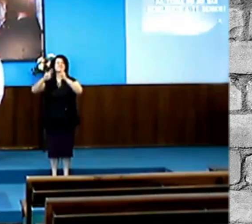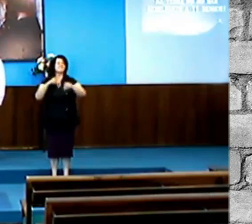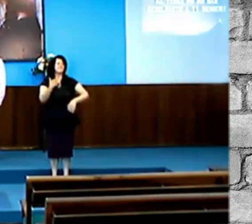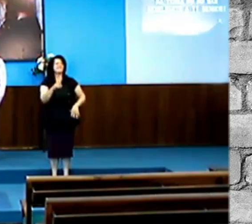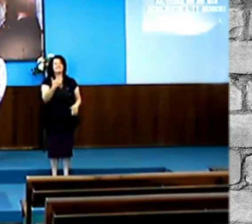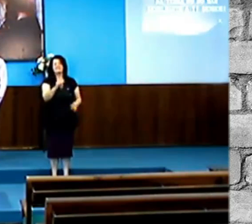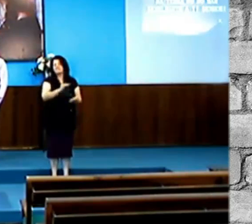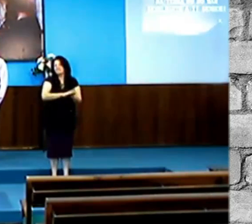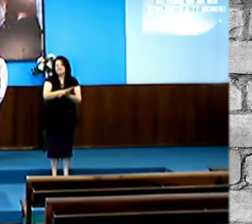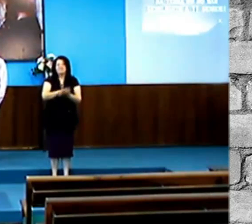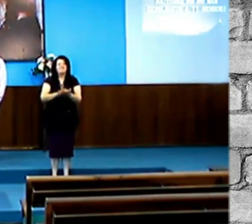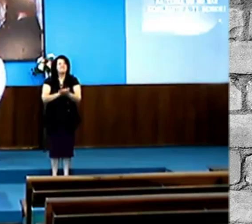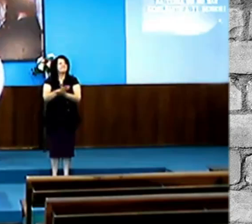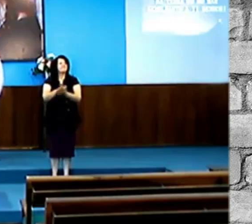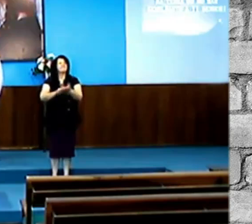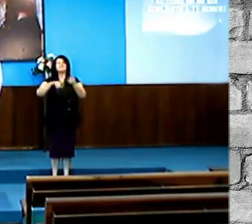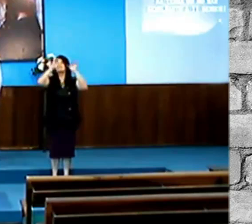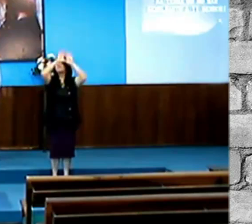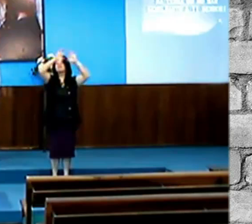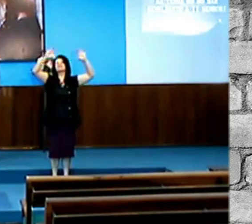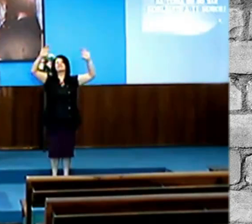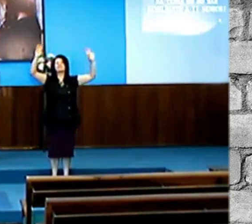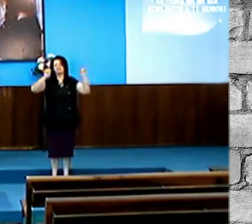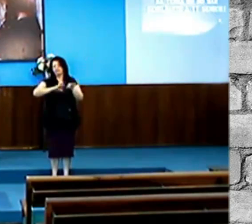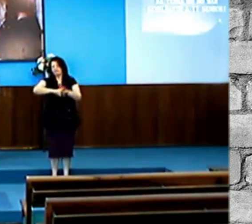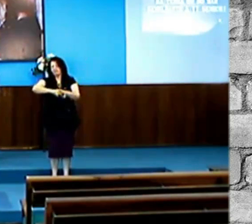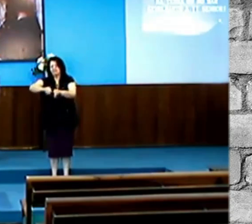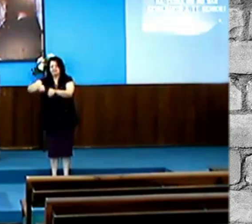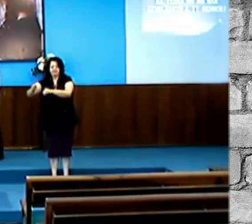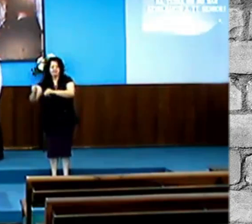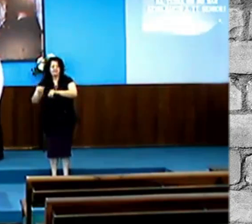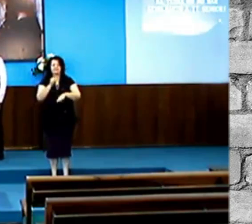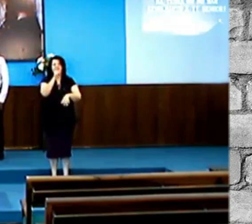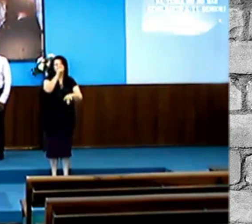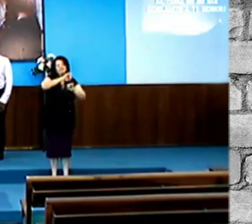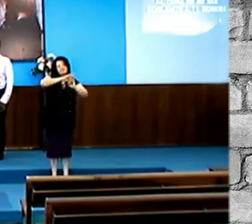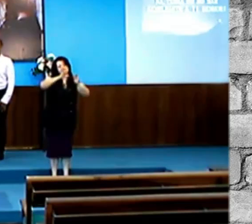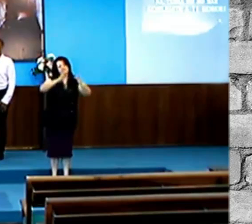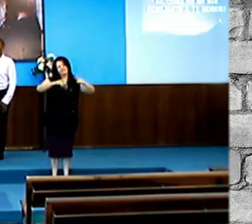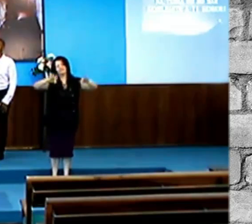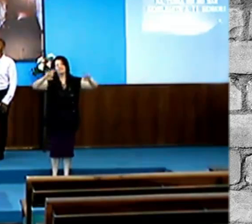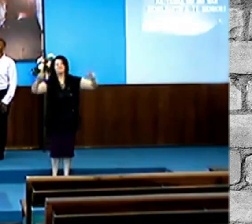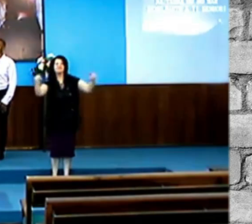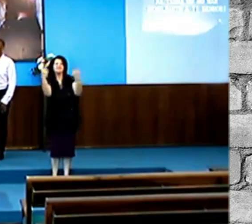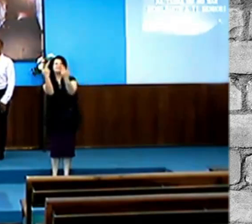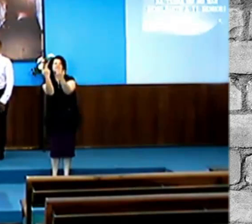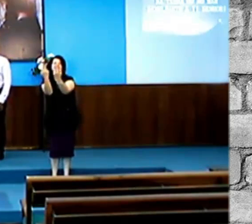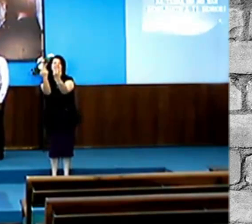Não há nada no céu, na terra ou no mar, semelhante a